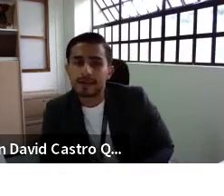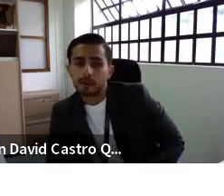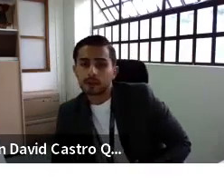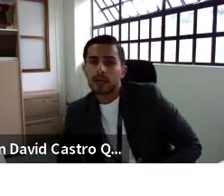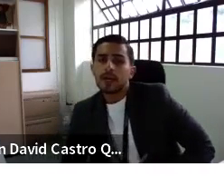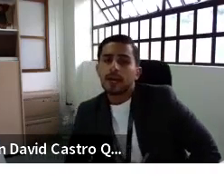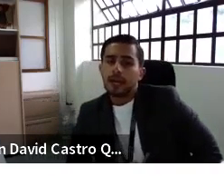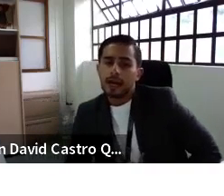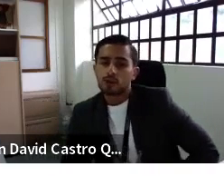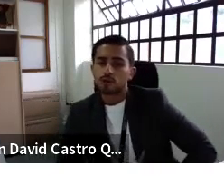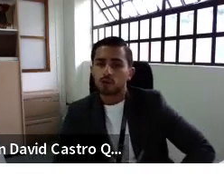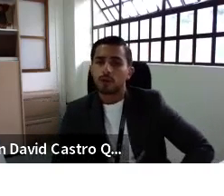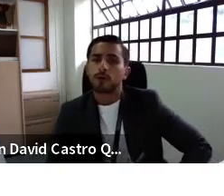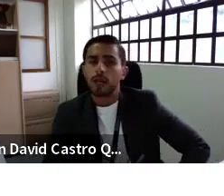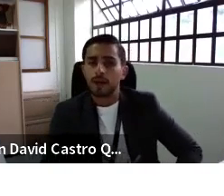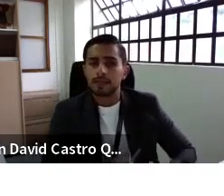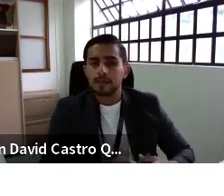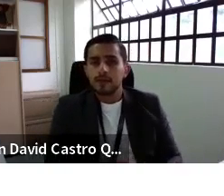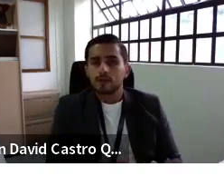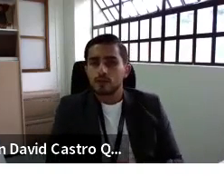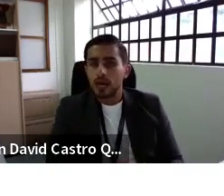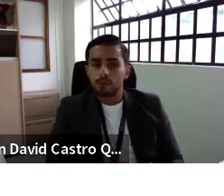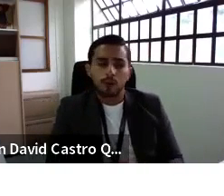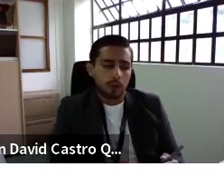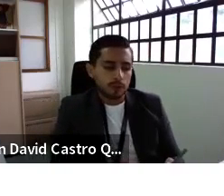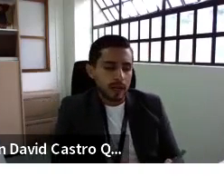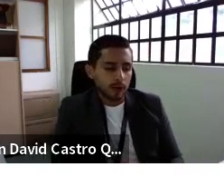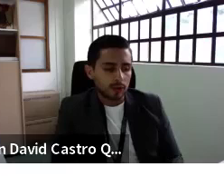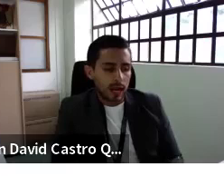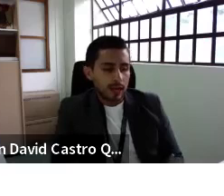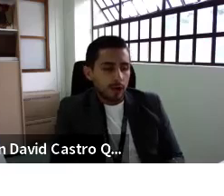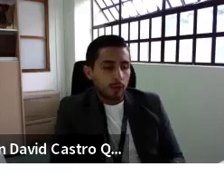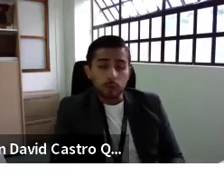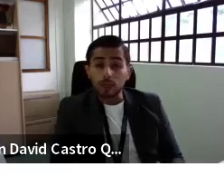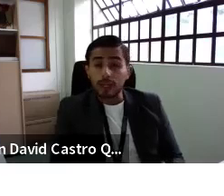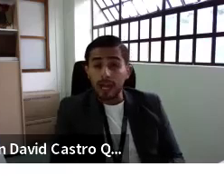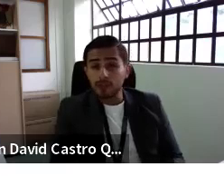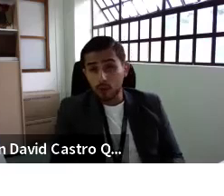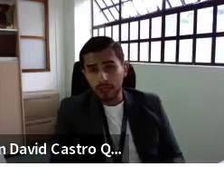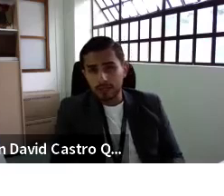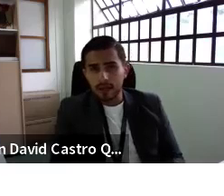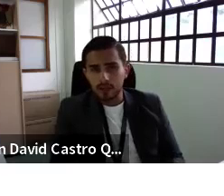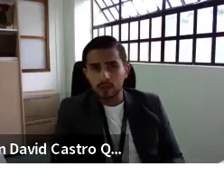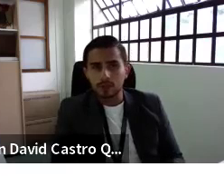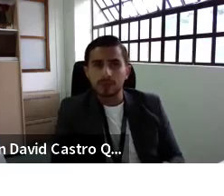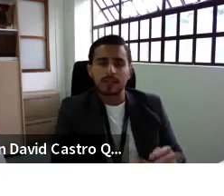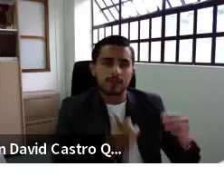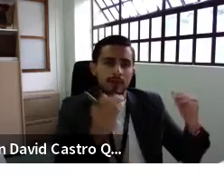ciencia aporte en la solución de problemas sociales o por lo menos para encontrar oportunidades más sólidas ¿cierto? entonces mientras más